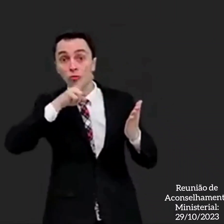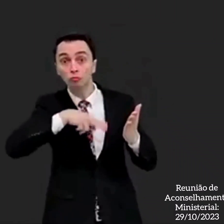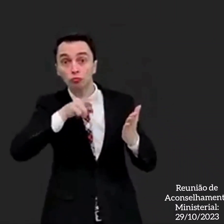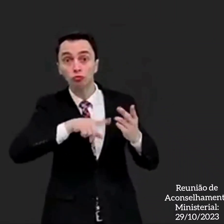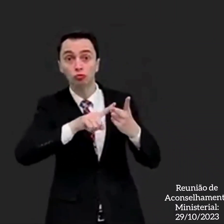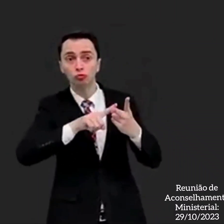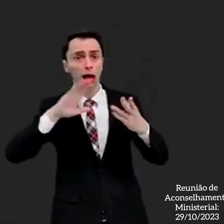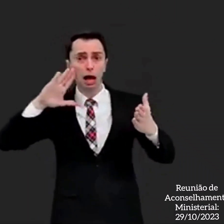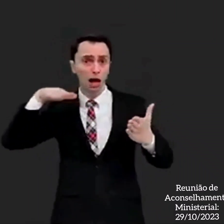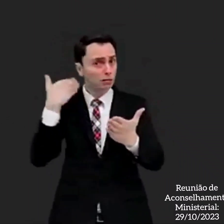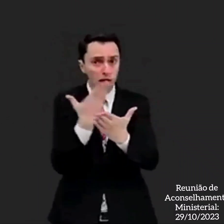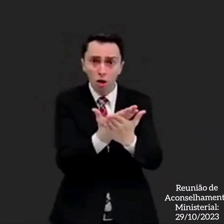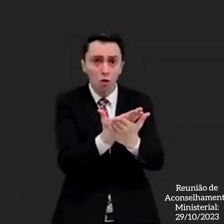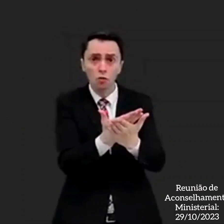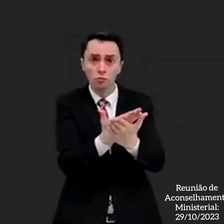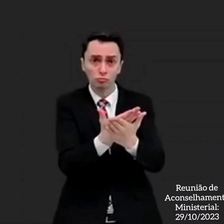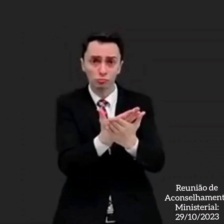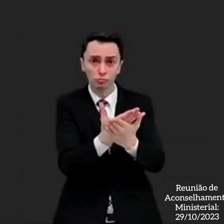continuam acontecendo